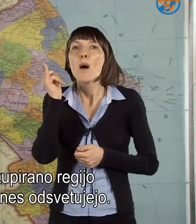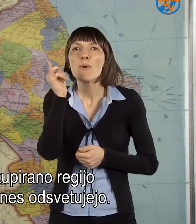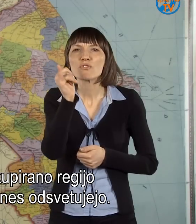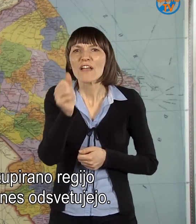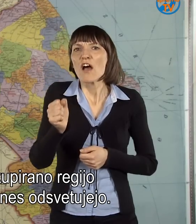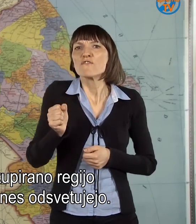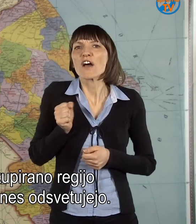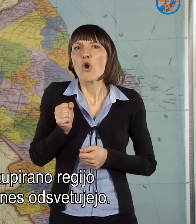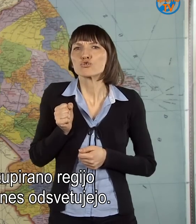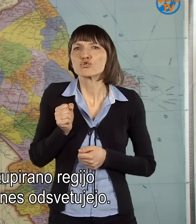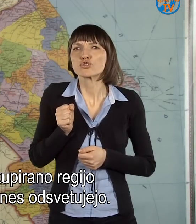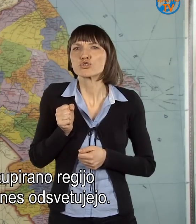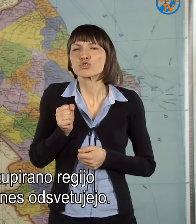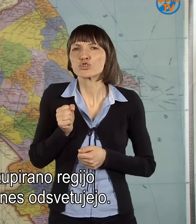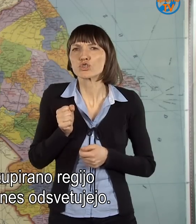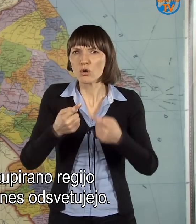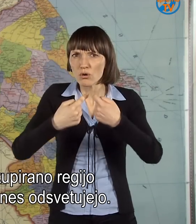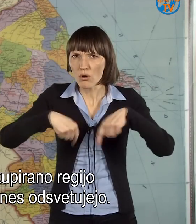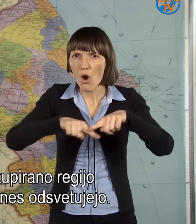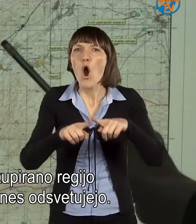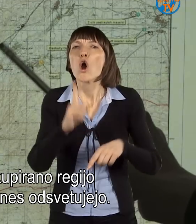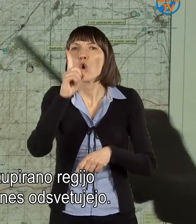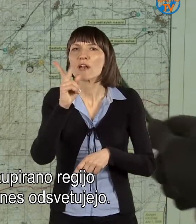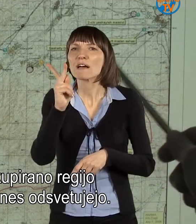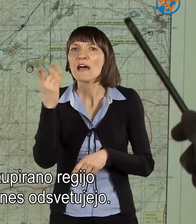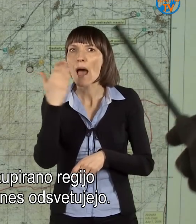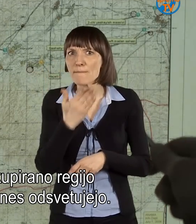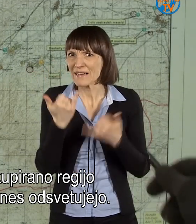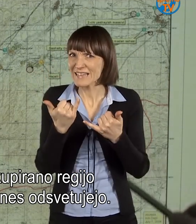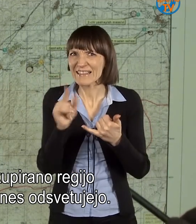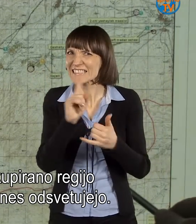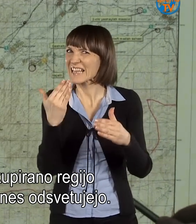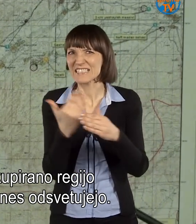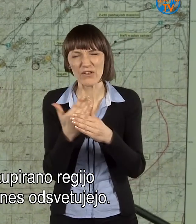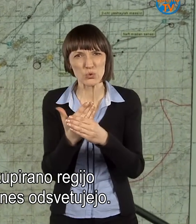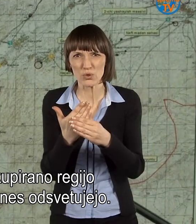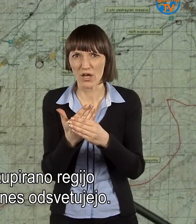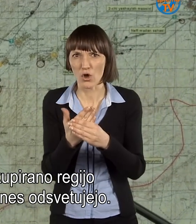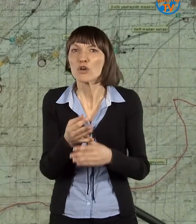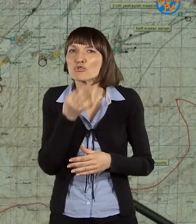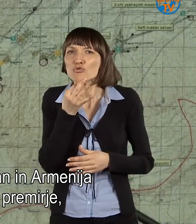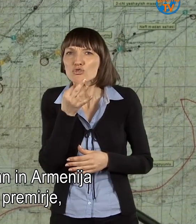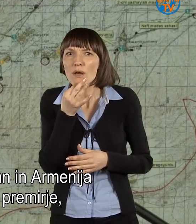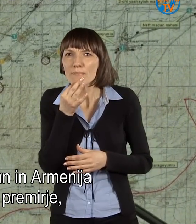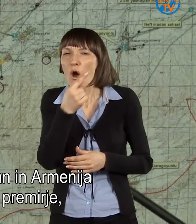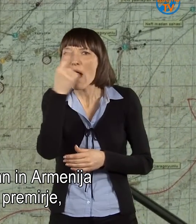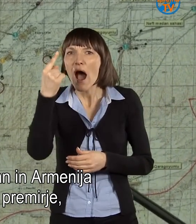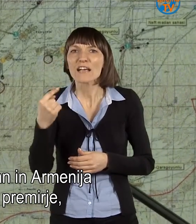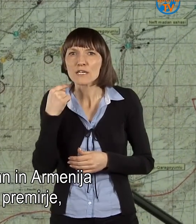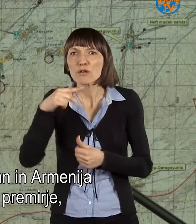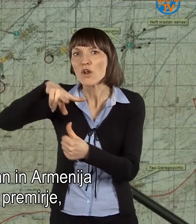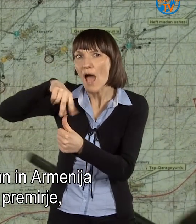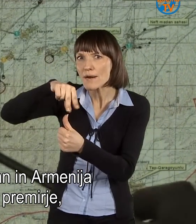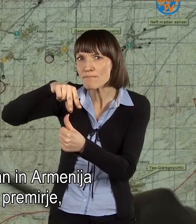Potovanja v vojaško okupirano regijo Nagorno Karabaha še danes odsvetujejo. Čeprav sta Azerbajdžan